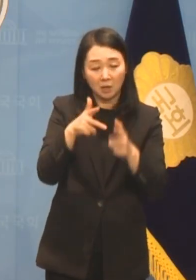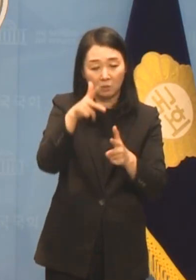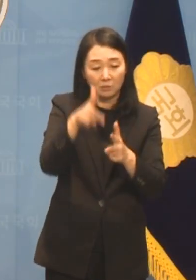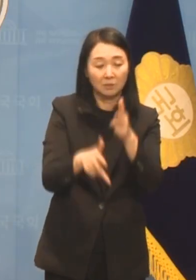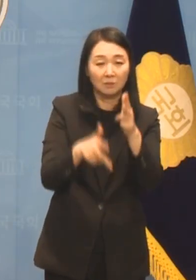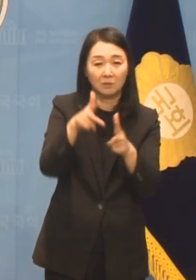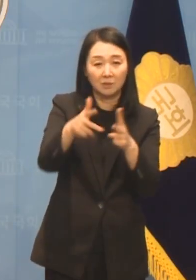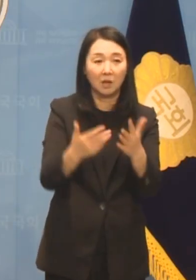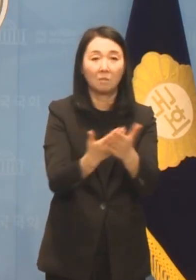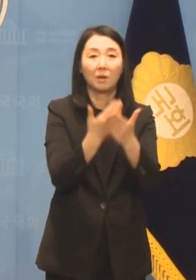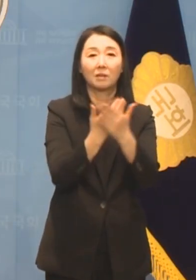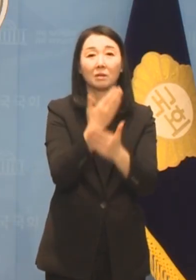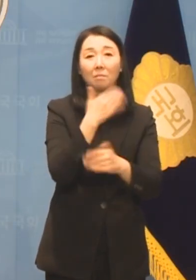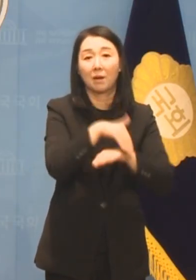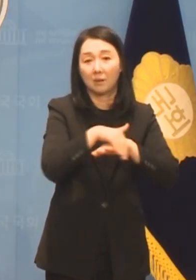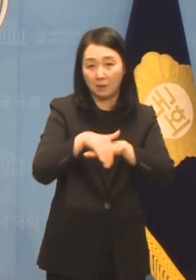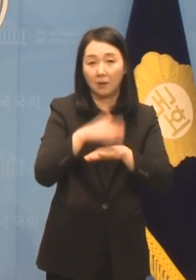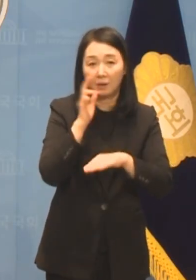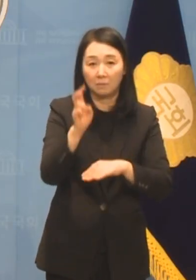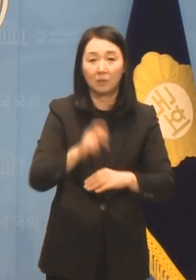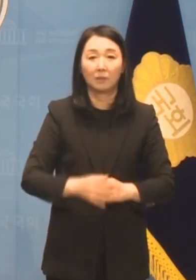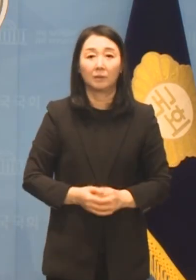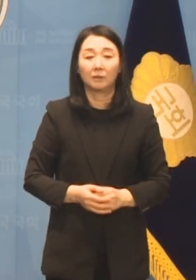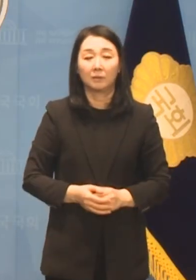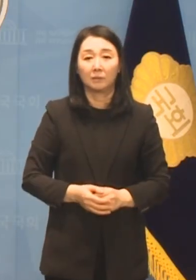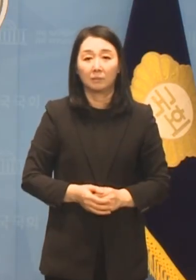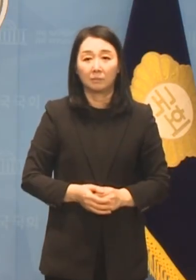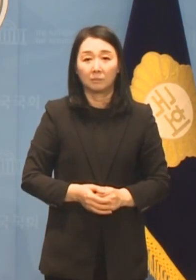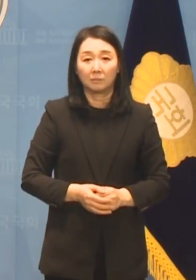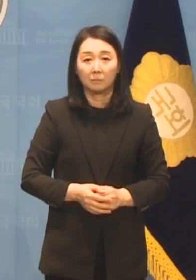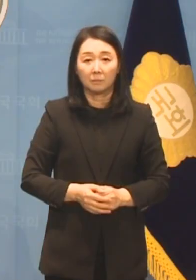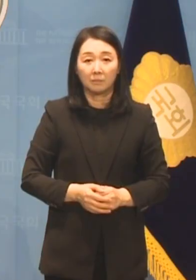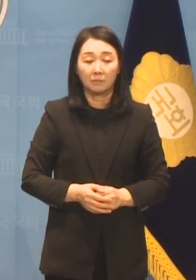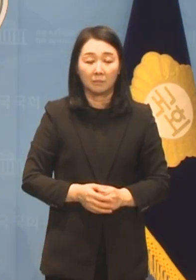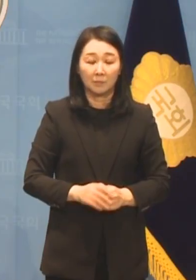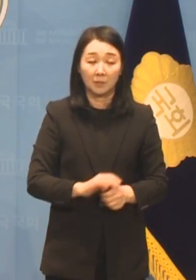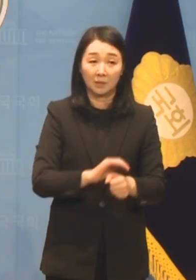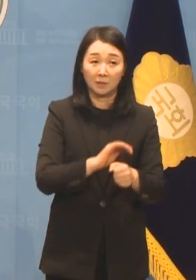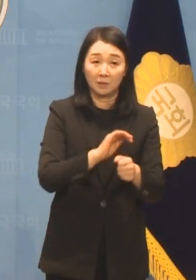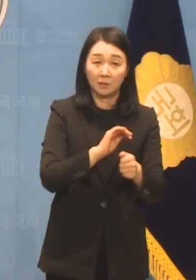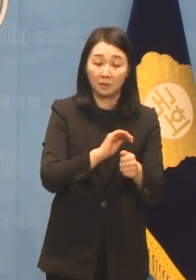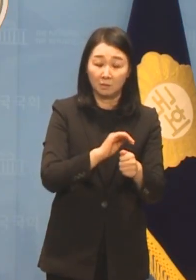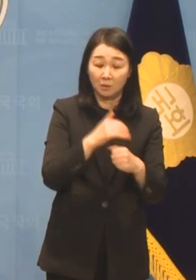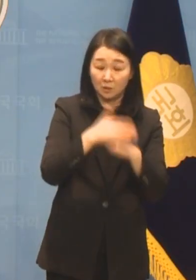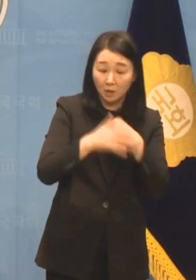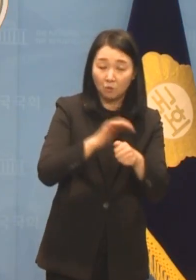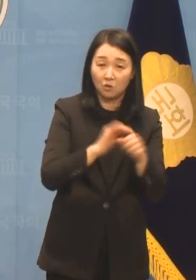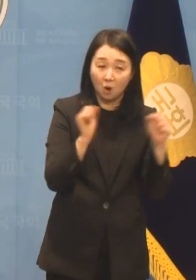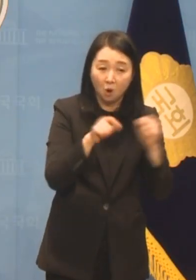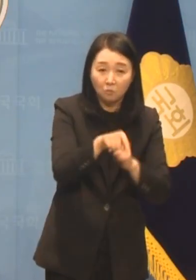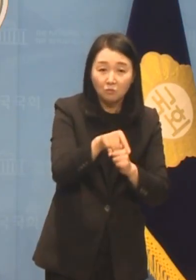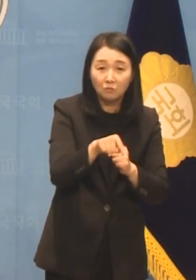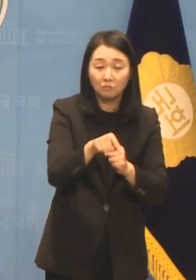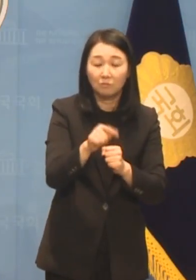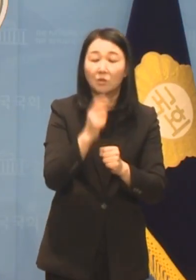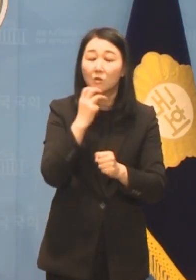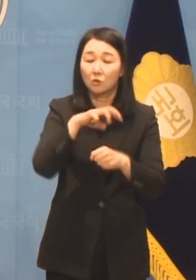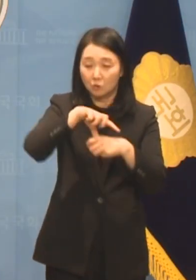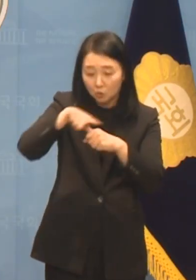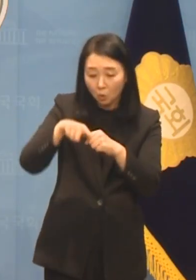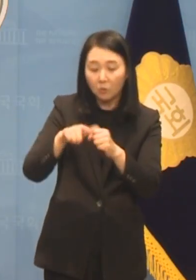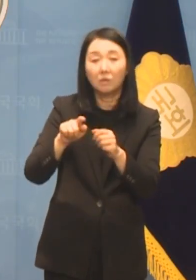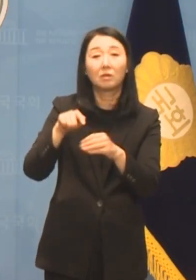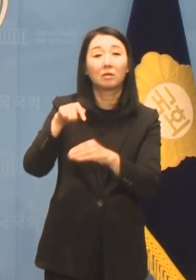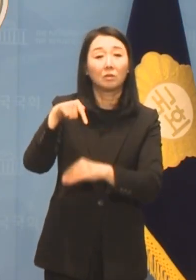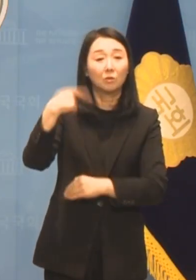현안을 추진할 수 있습니다. 아시다시피 PK와 TK는 수도권 다음으로 우리나라에서